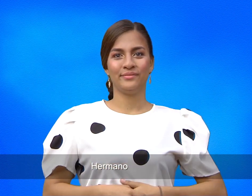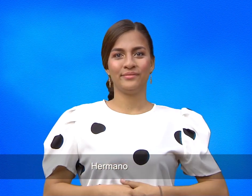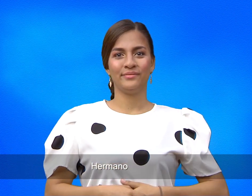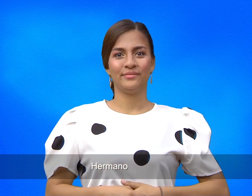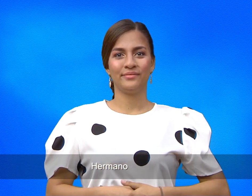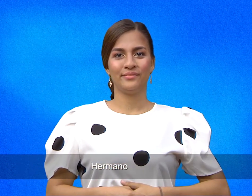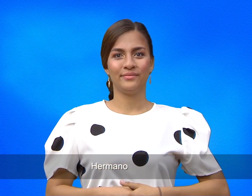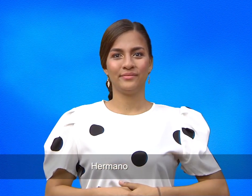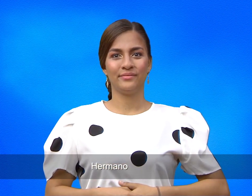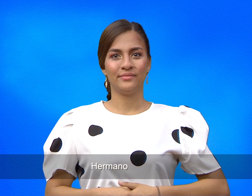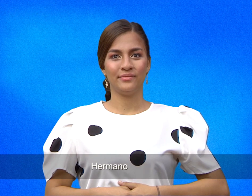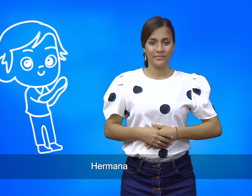Hermano.